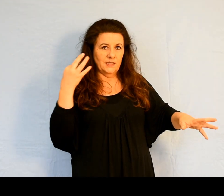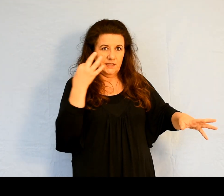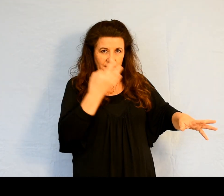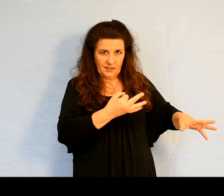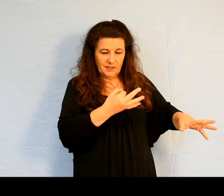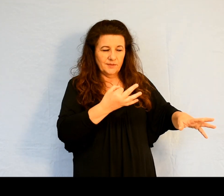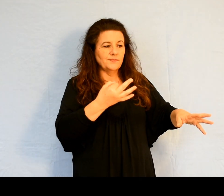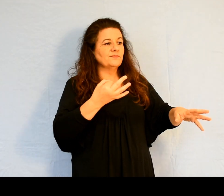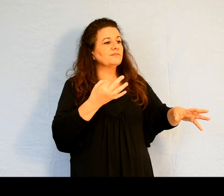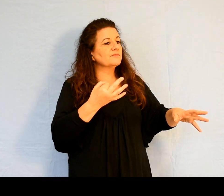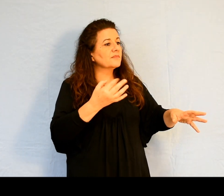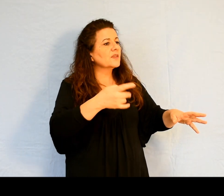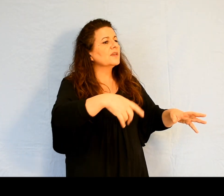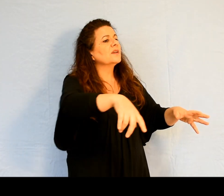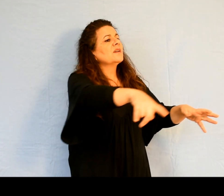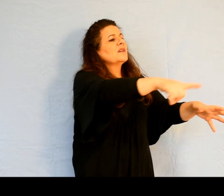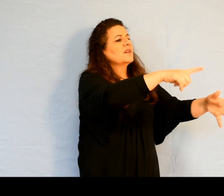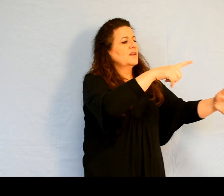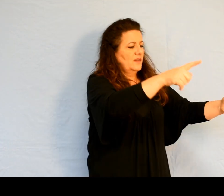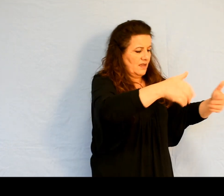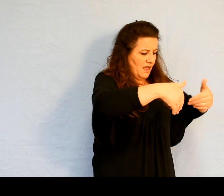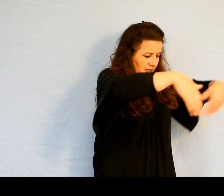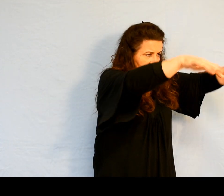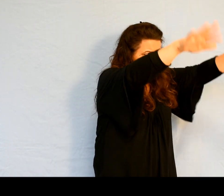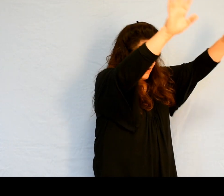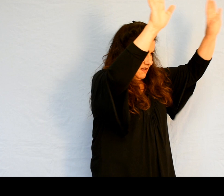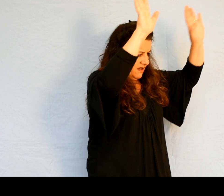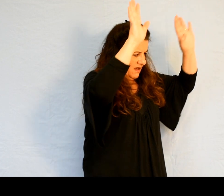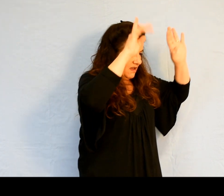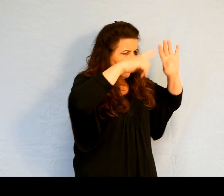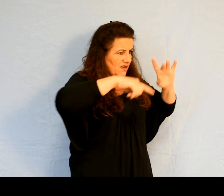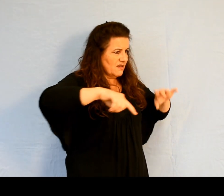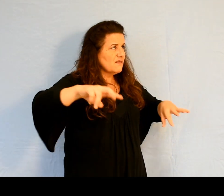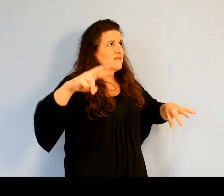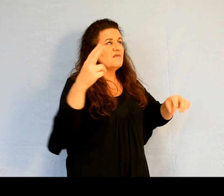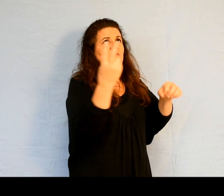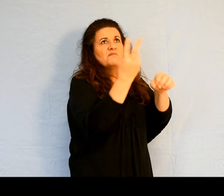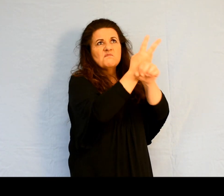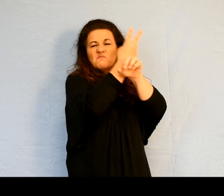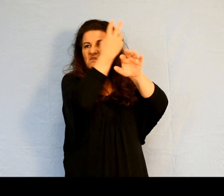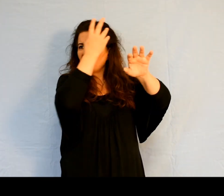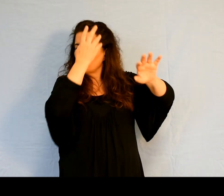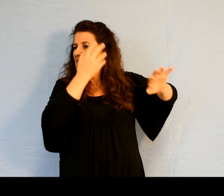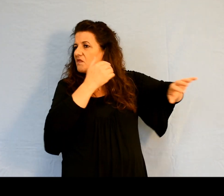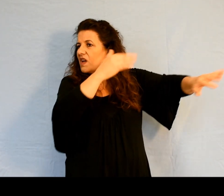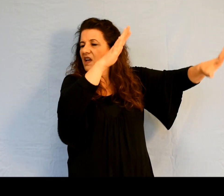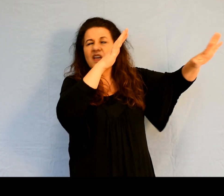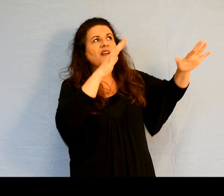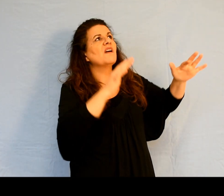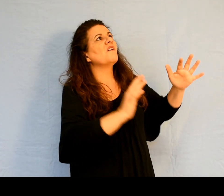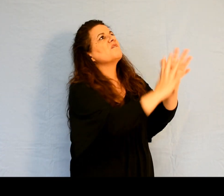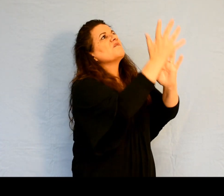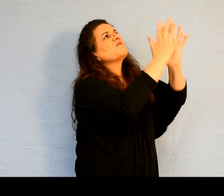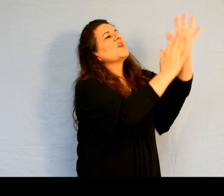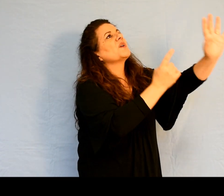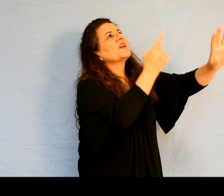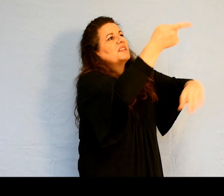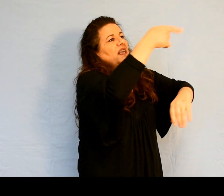« Allez-vous-en loin de moi, vous les maudits, dans le feu éternel préparé pour le diable et ses